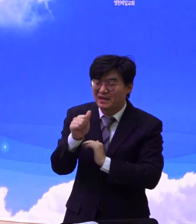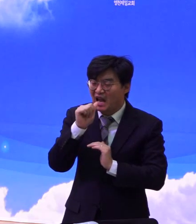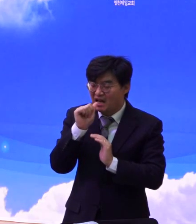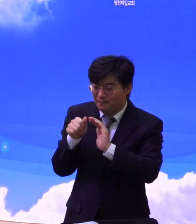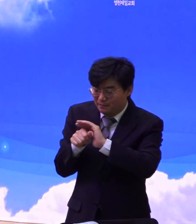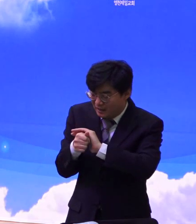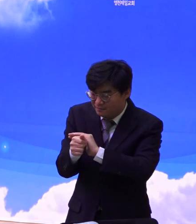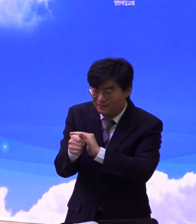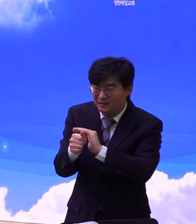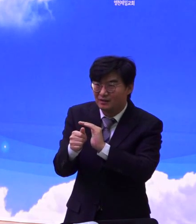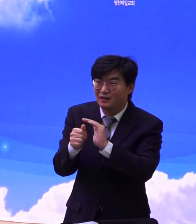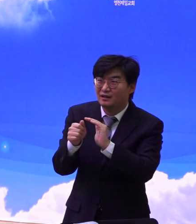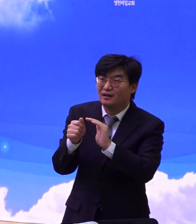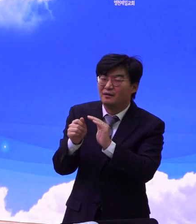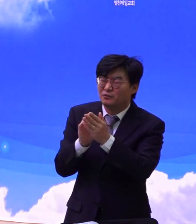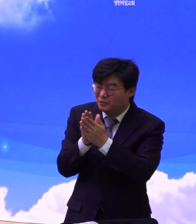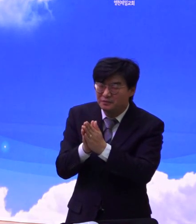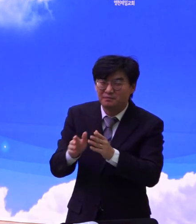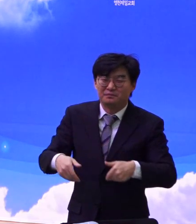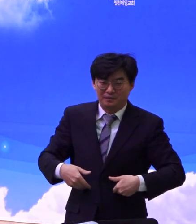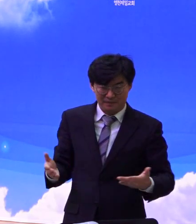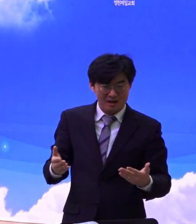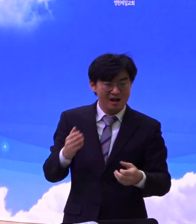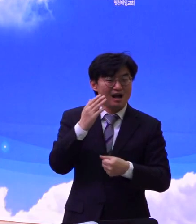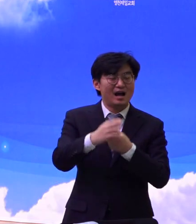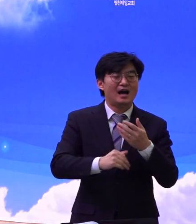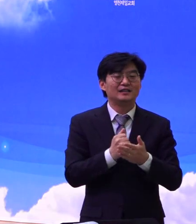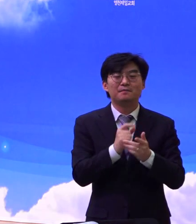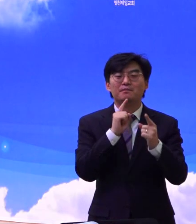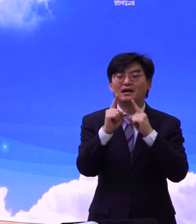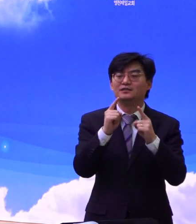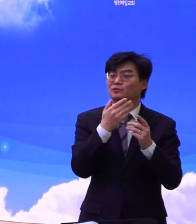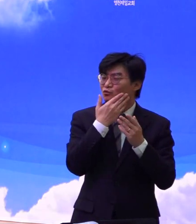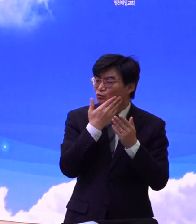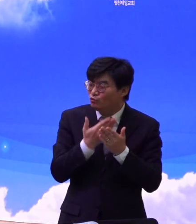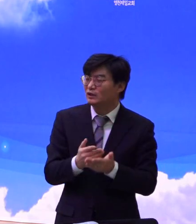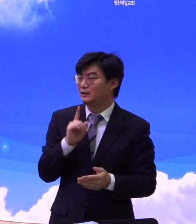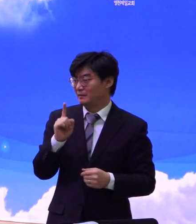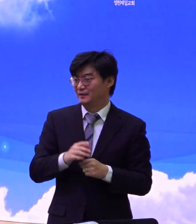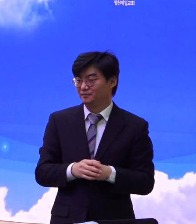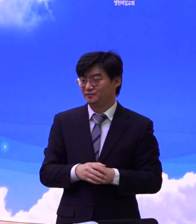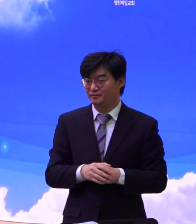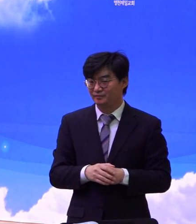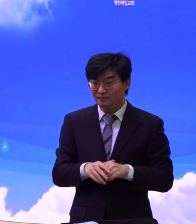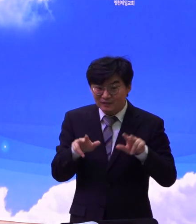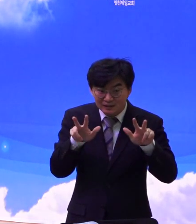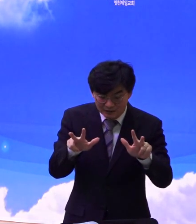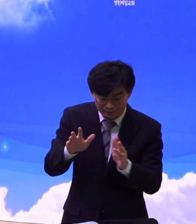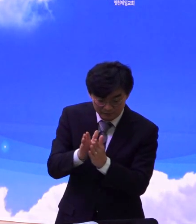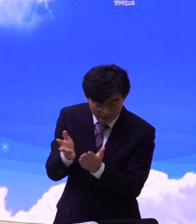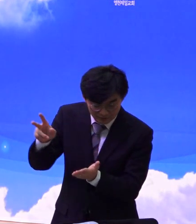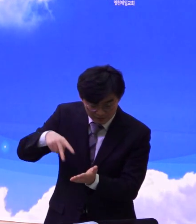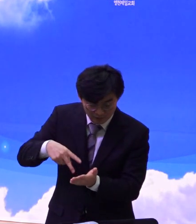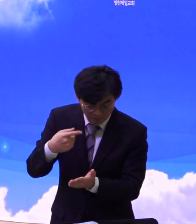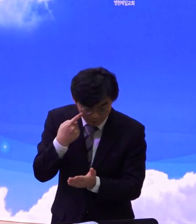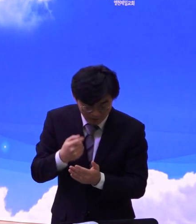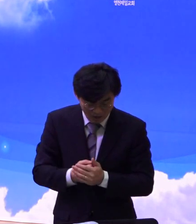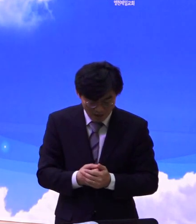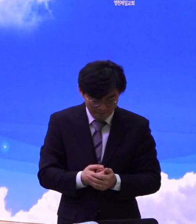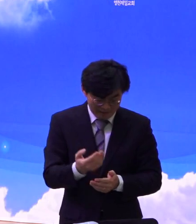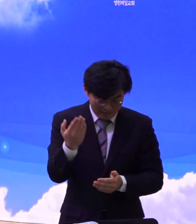마침내 백성들은 히스기야 왕 때쯤 오면 그 놋뱀에 무슨 특별한 능력이 있는 것처럼 그 놋뱀 앞에 가서